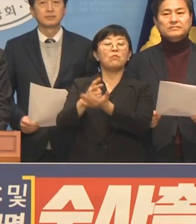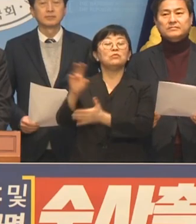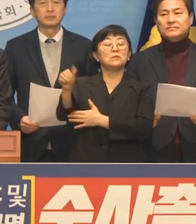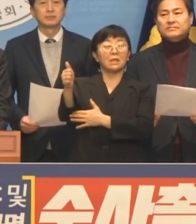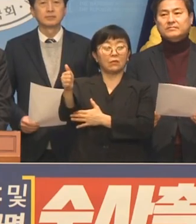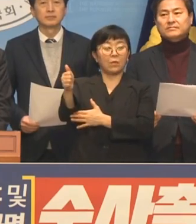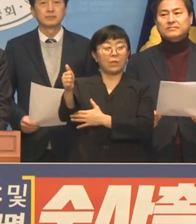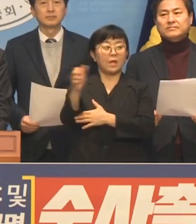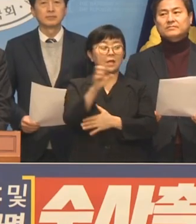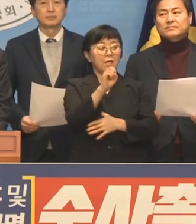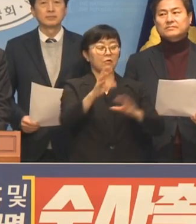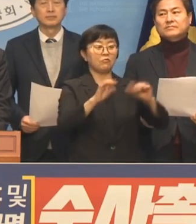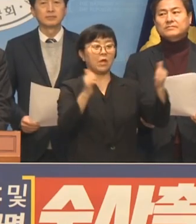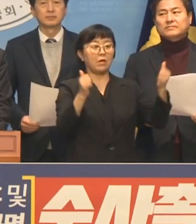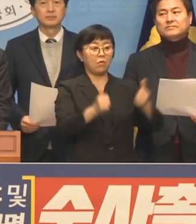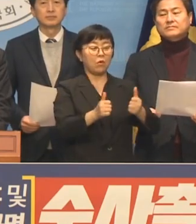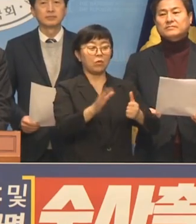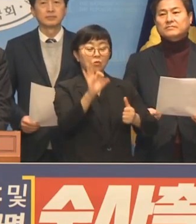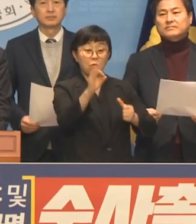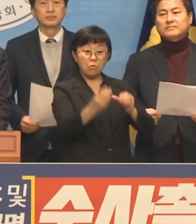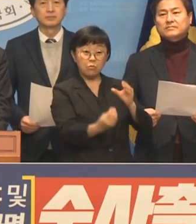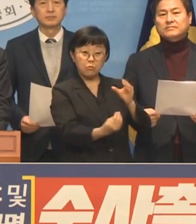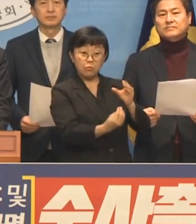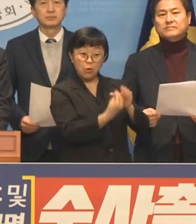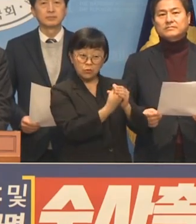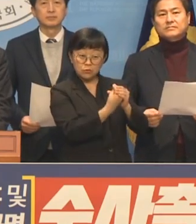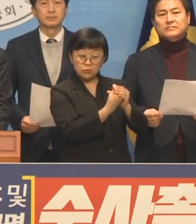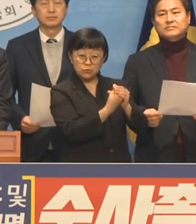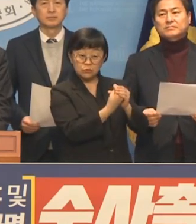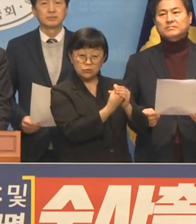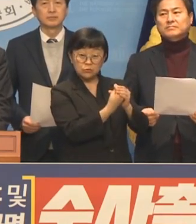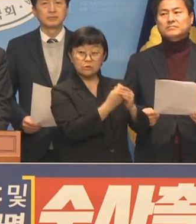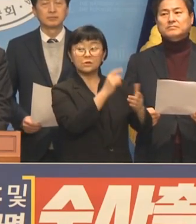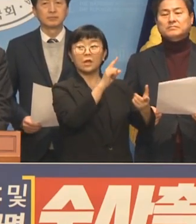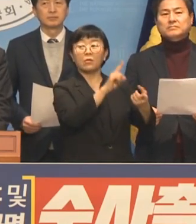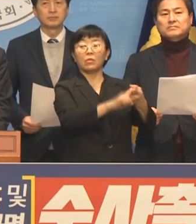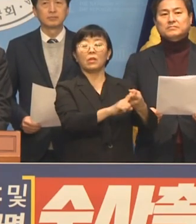장관이 야당 국회의원 돈봉투 사건 때 돈봉투를